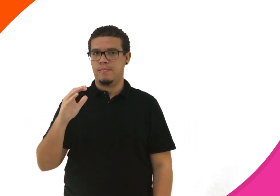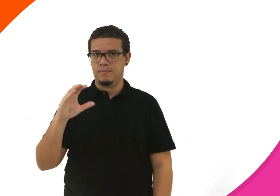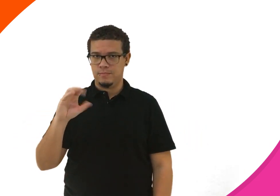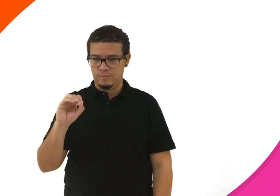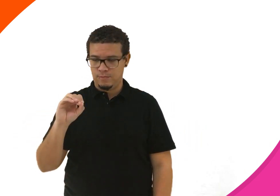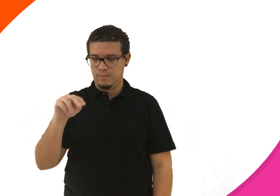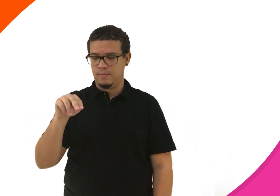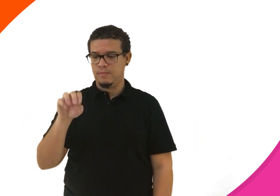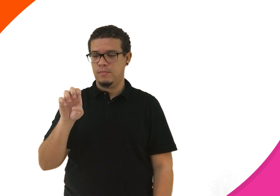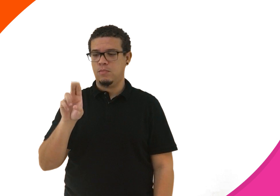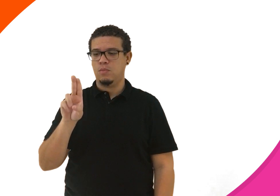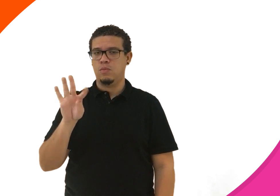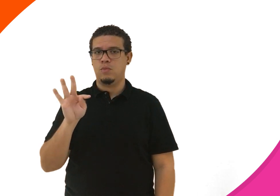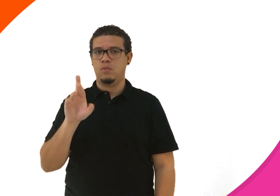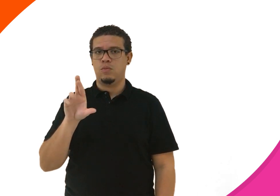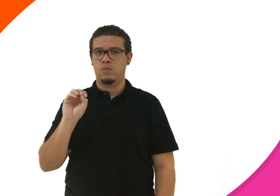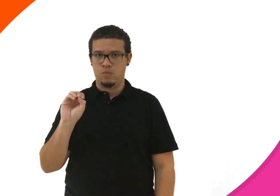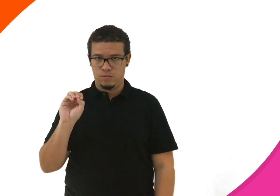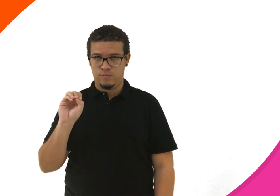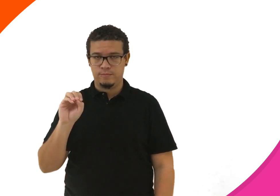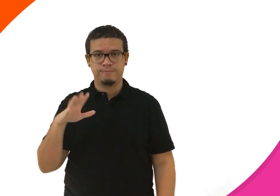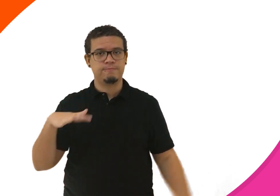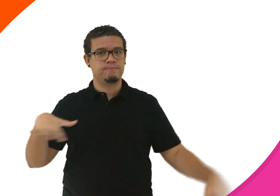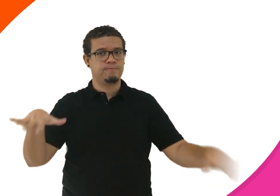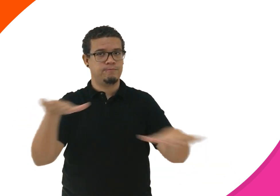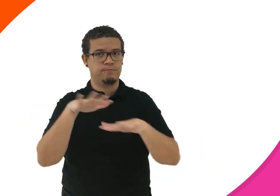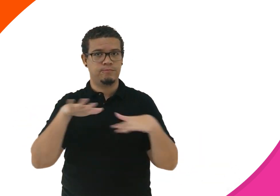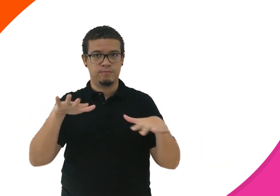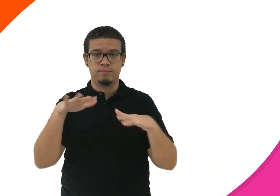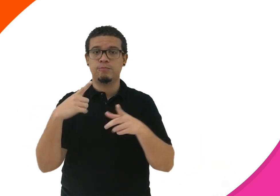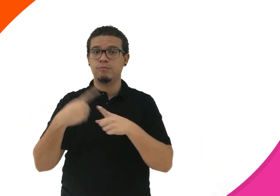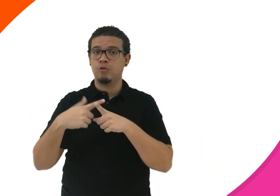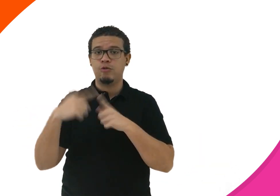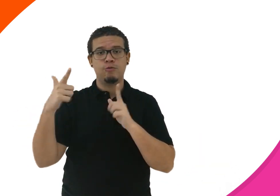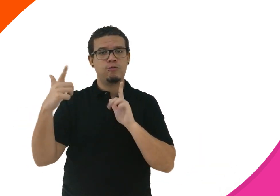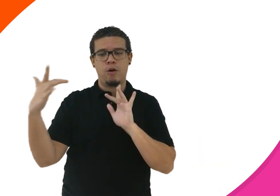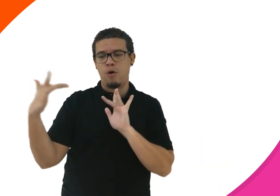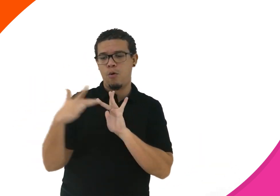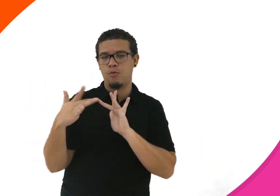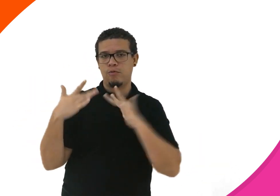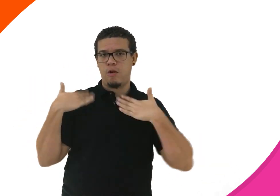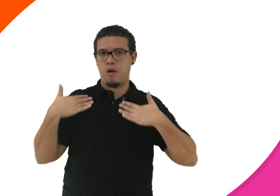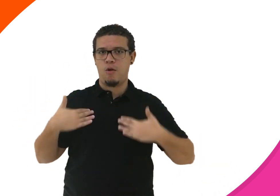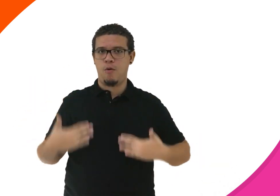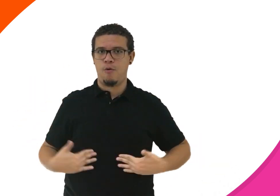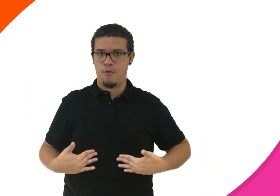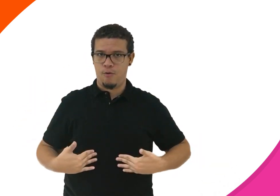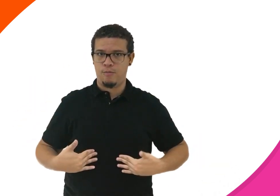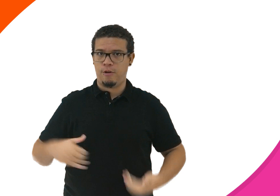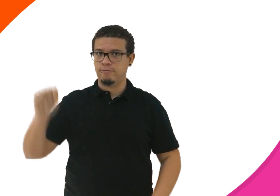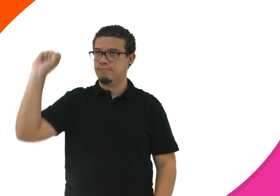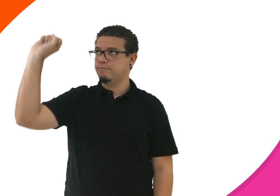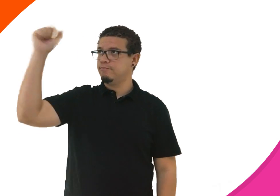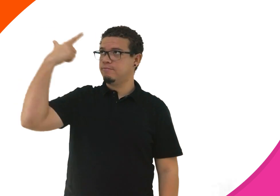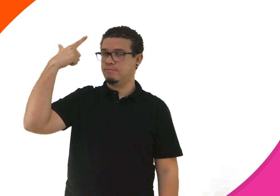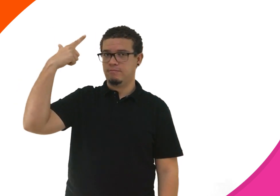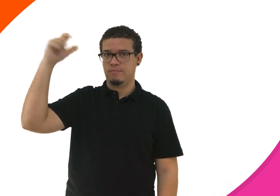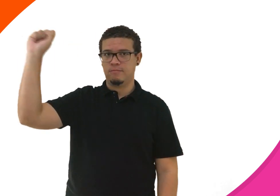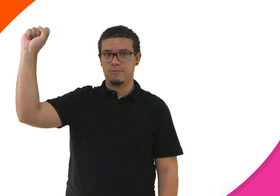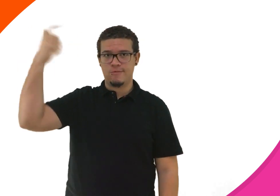esse sinal? Novamente, é no espaço neutro. Sim, é no espaço neutro, porque